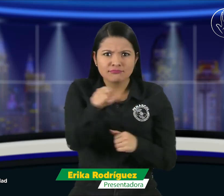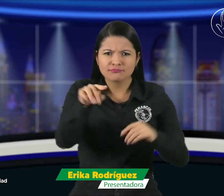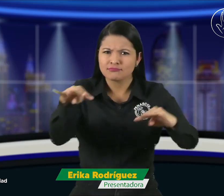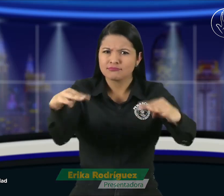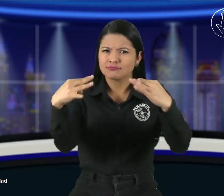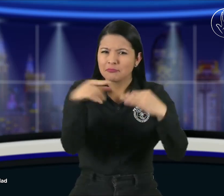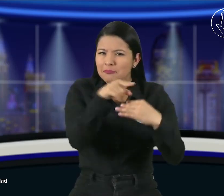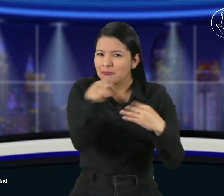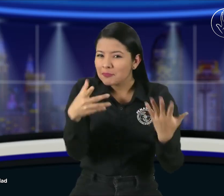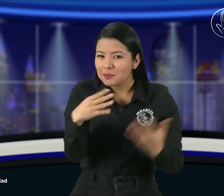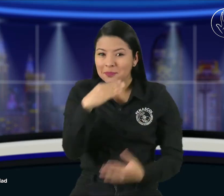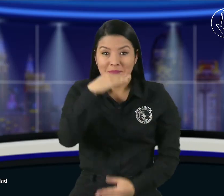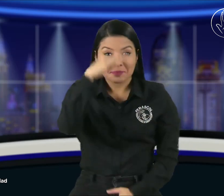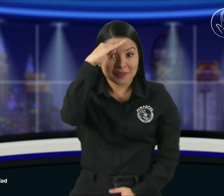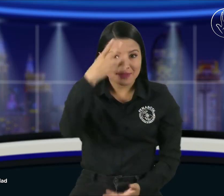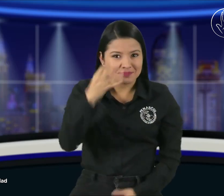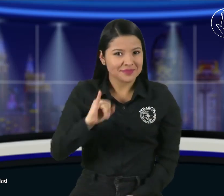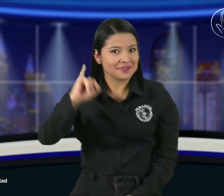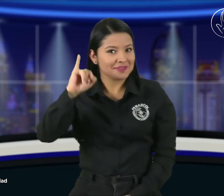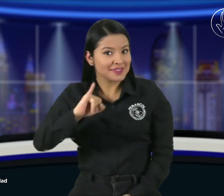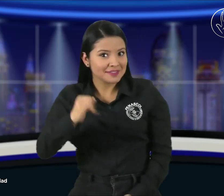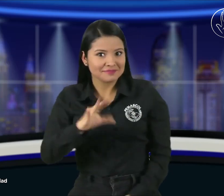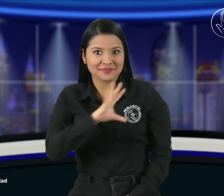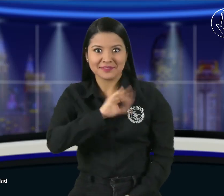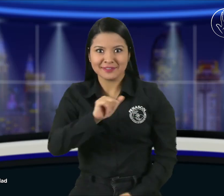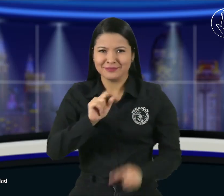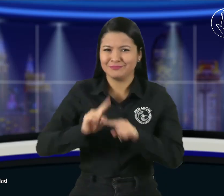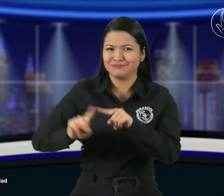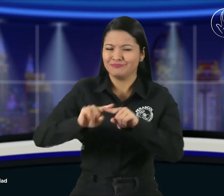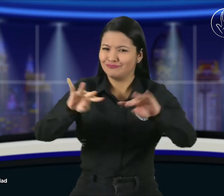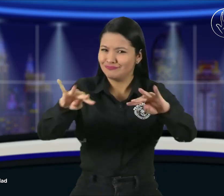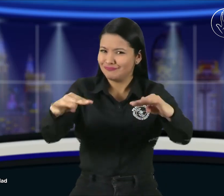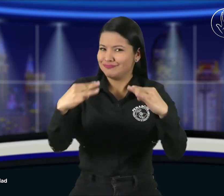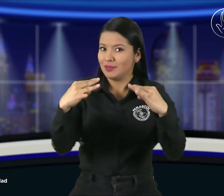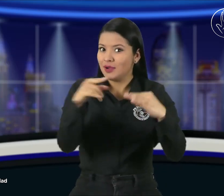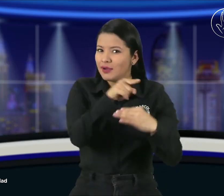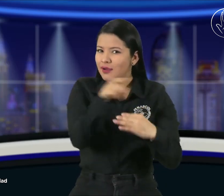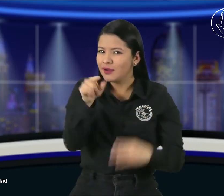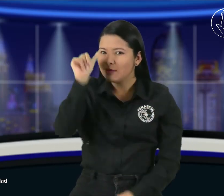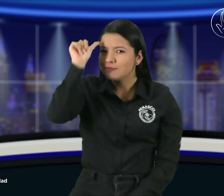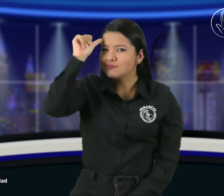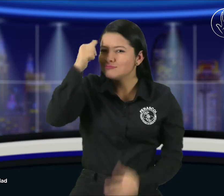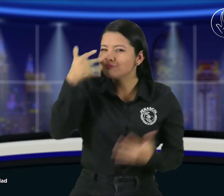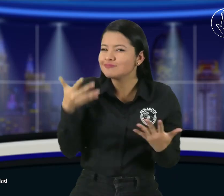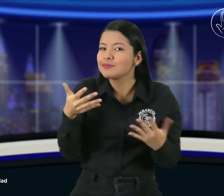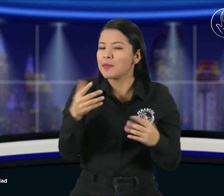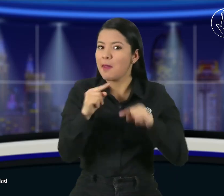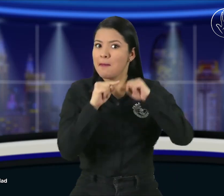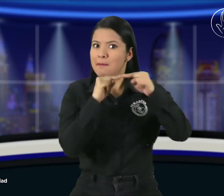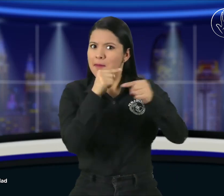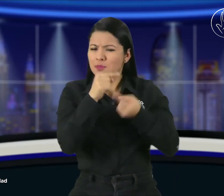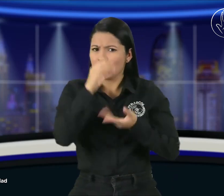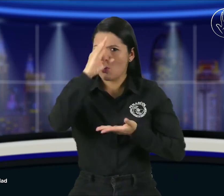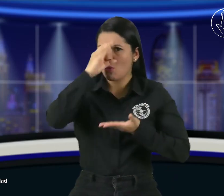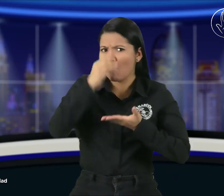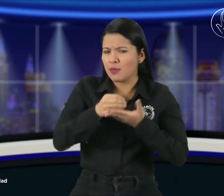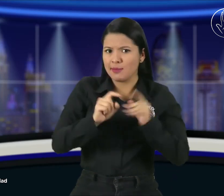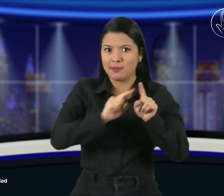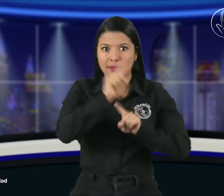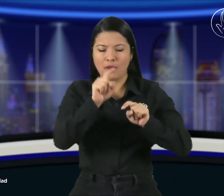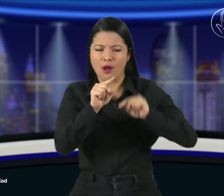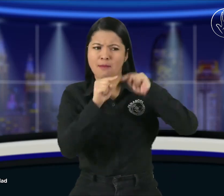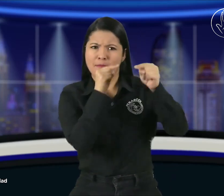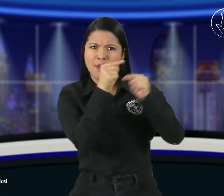sus derechos. A las personas que nos están viendo, no sé, desde Medellín, Ibagué, Cali, las diferentes